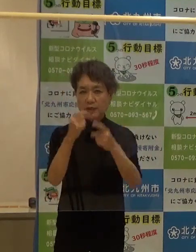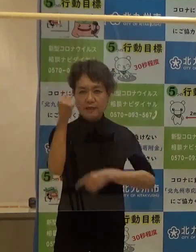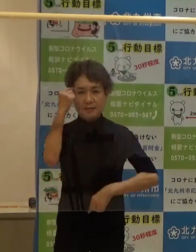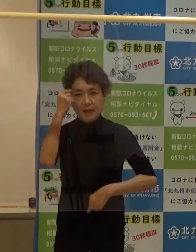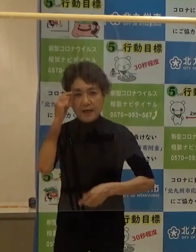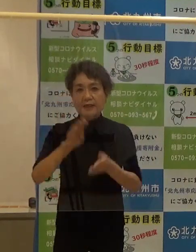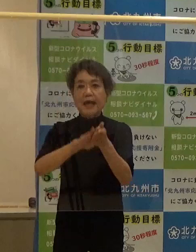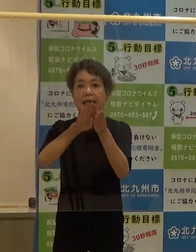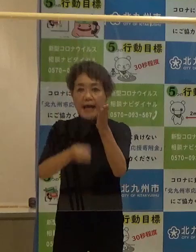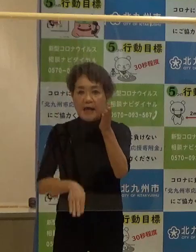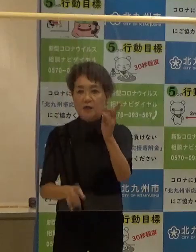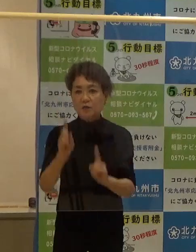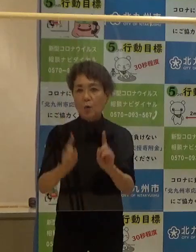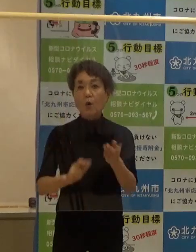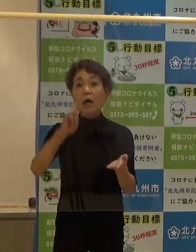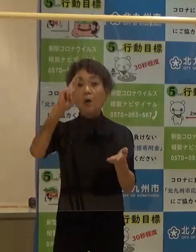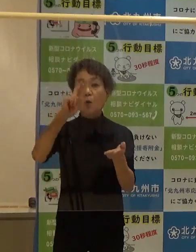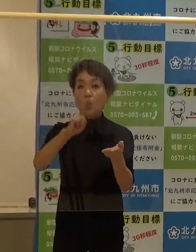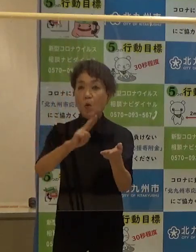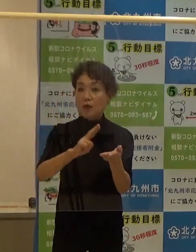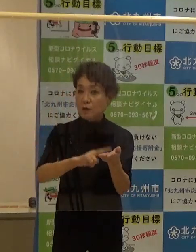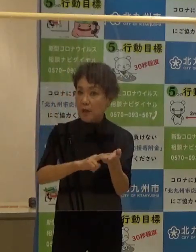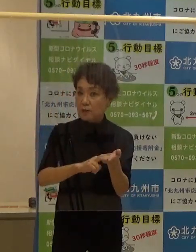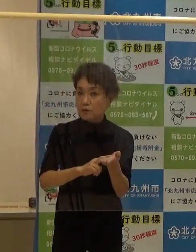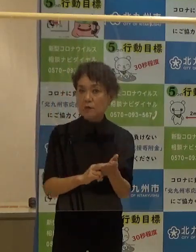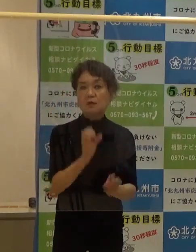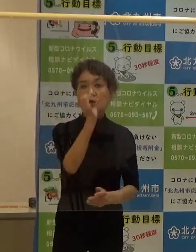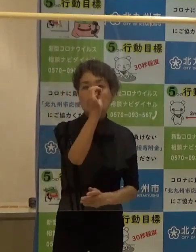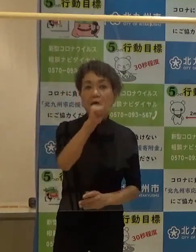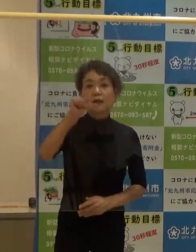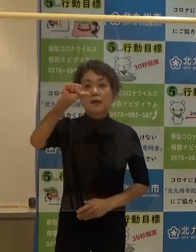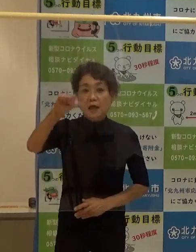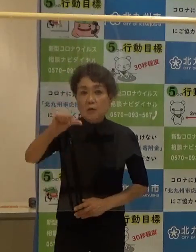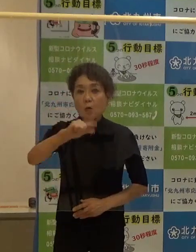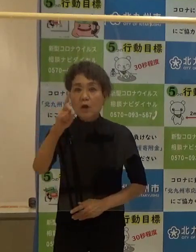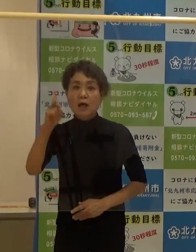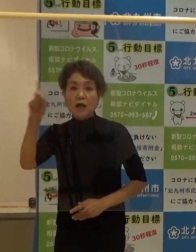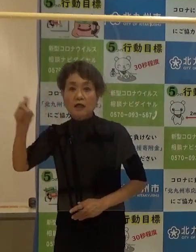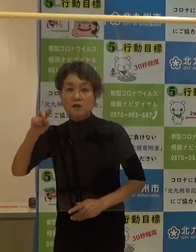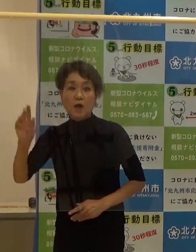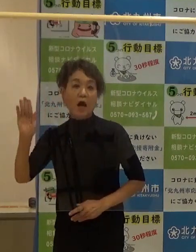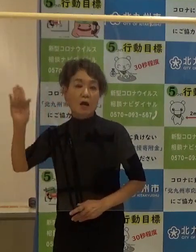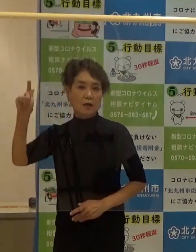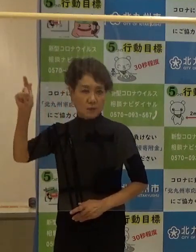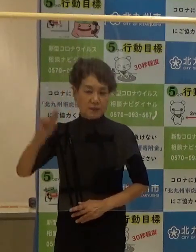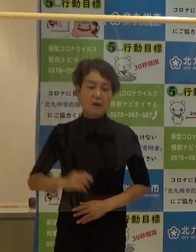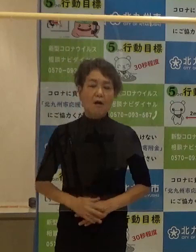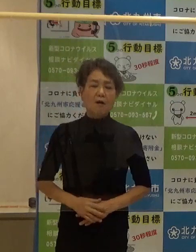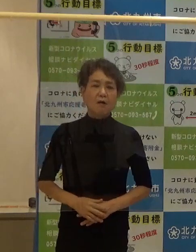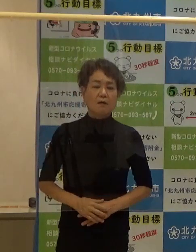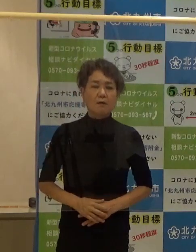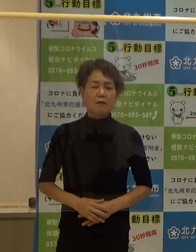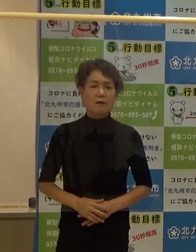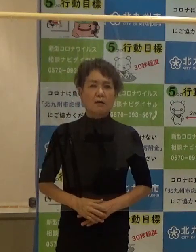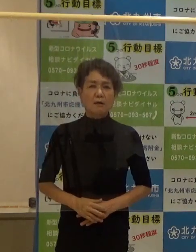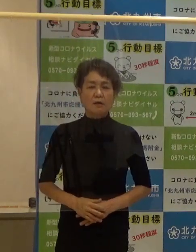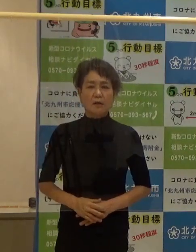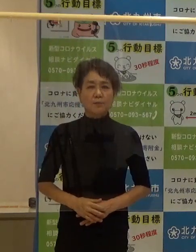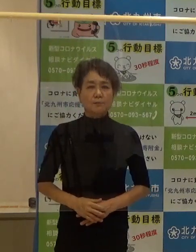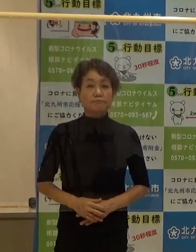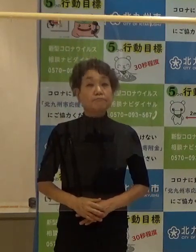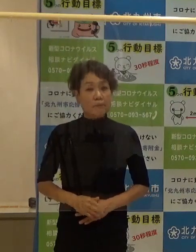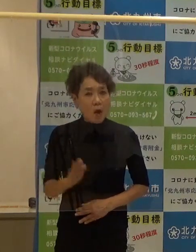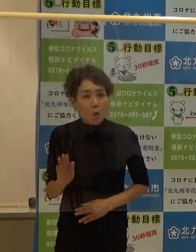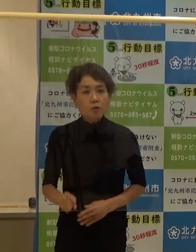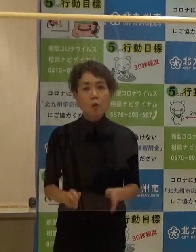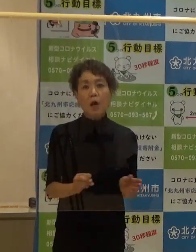解除するかどうかを決めるという 0.5 から1人という、こういうのはあったわけでありますが、今度はその医療